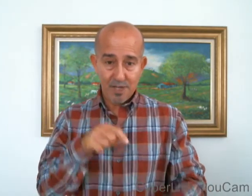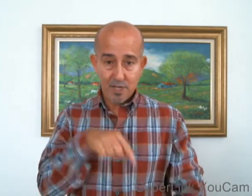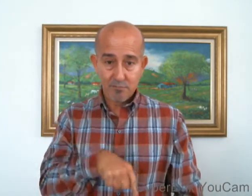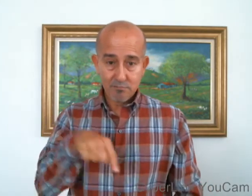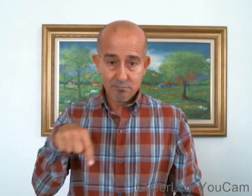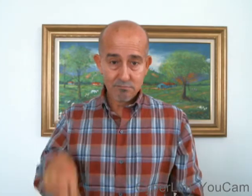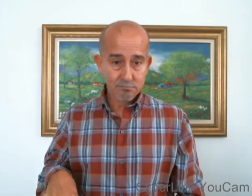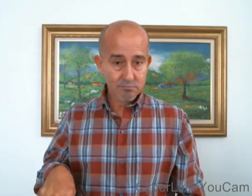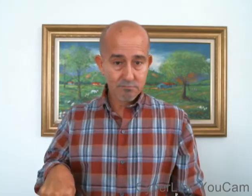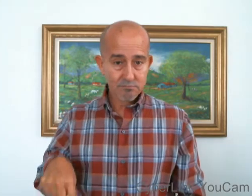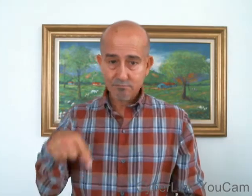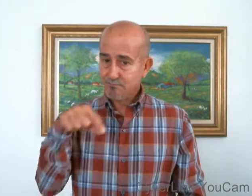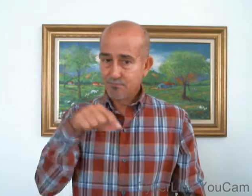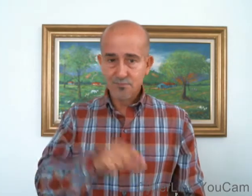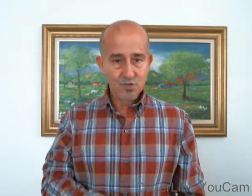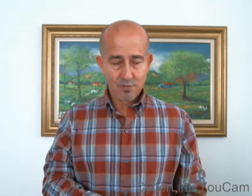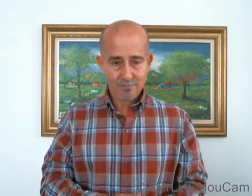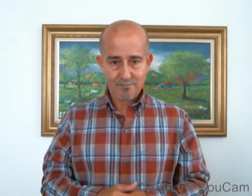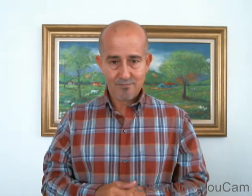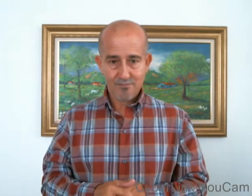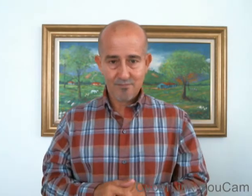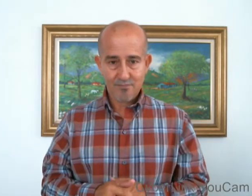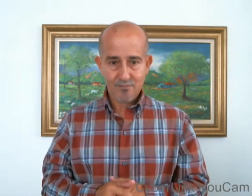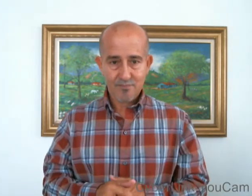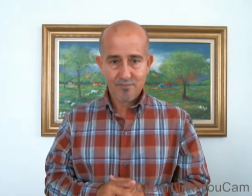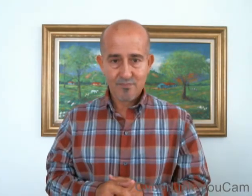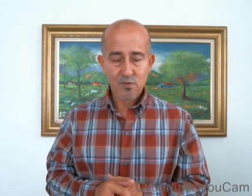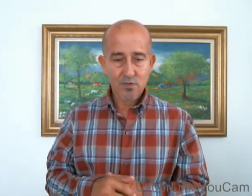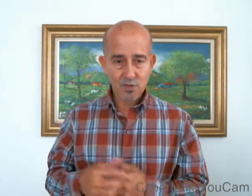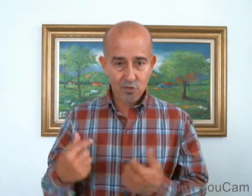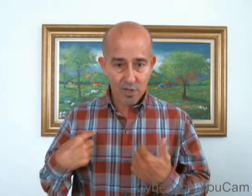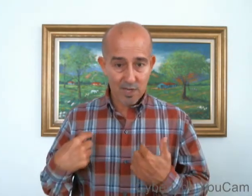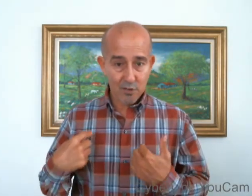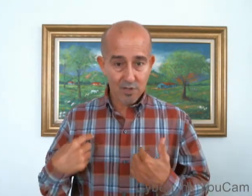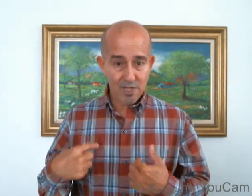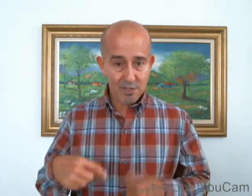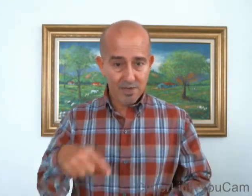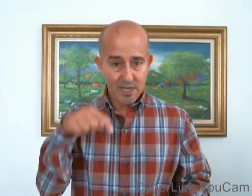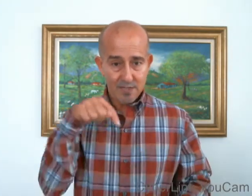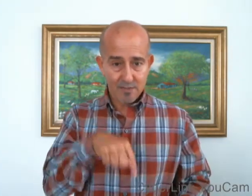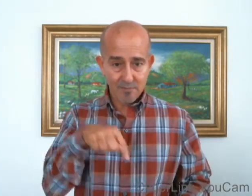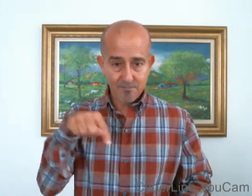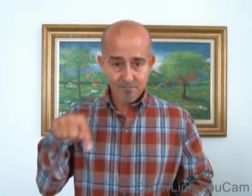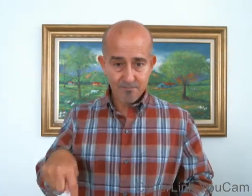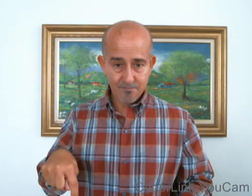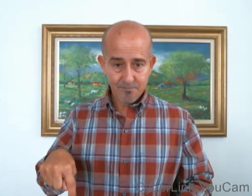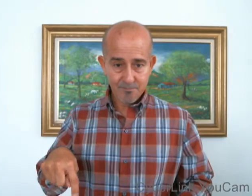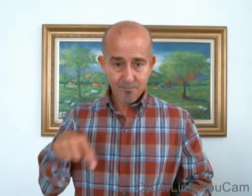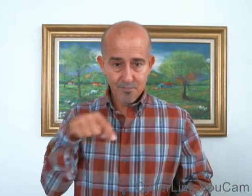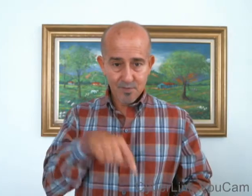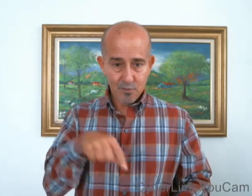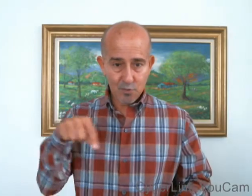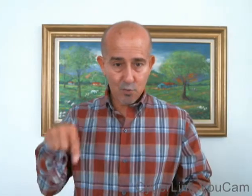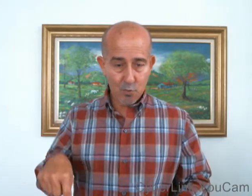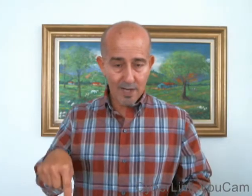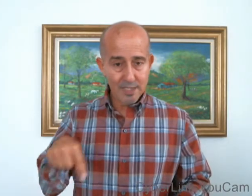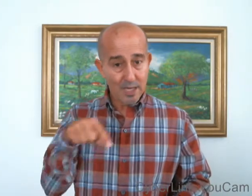pies. No. Si yo estoy hablando de mis pies, con los cuales